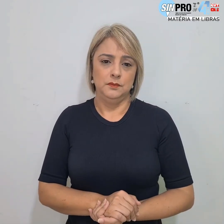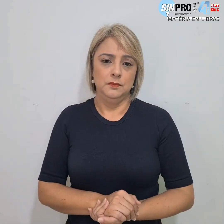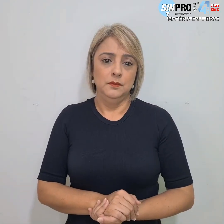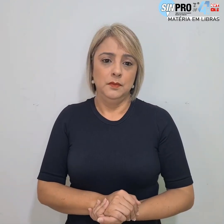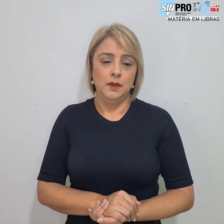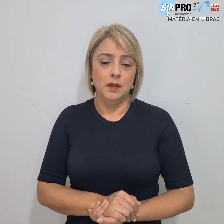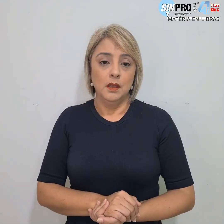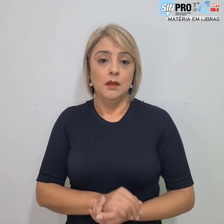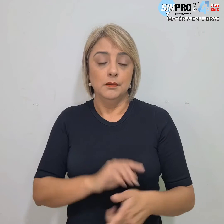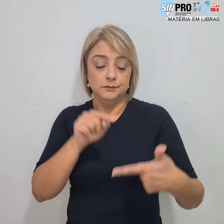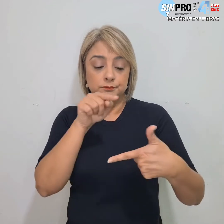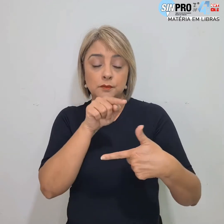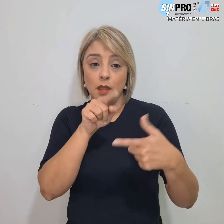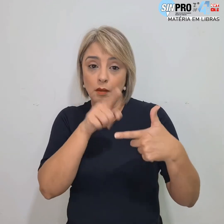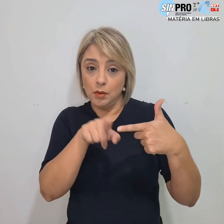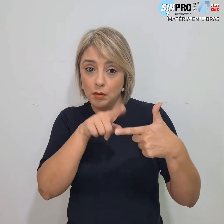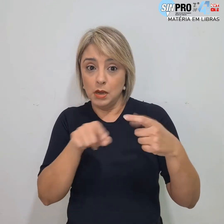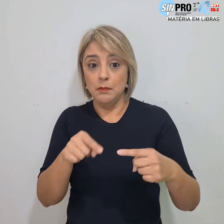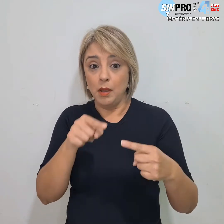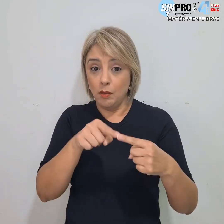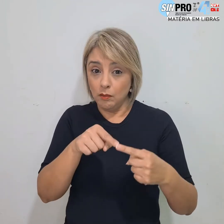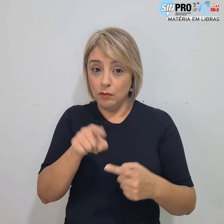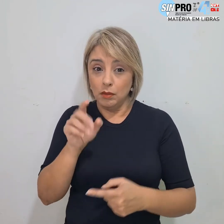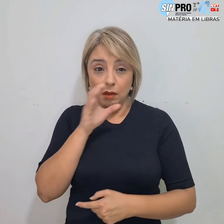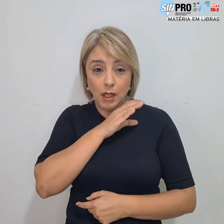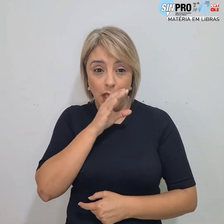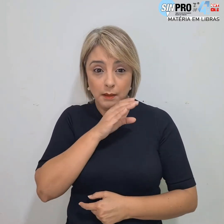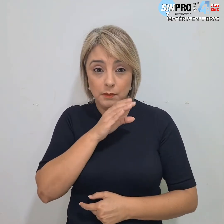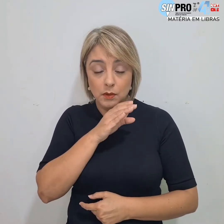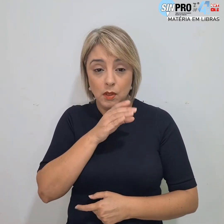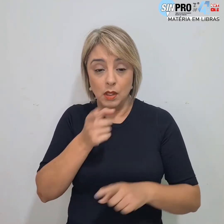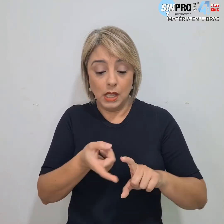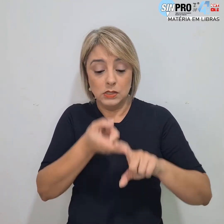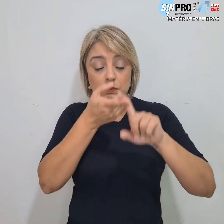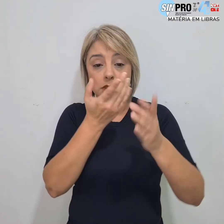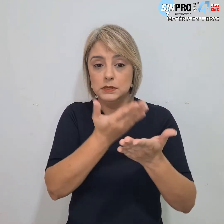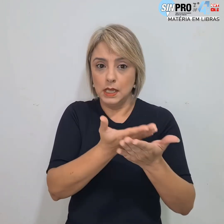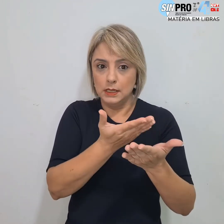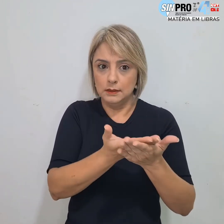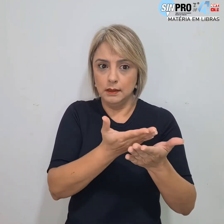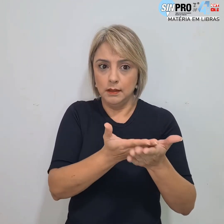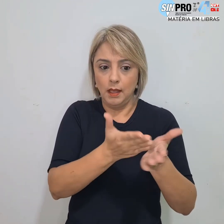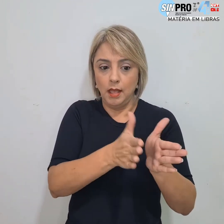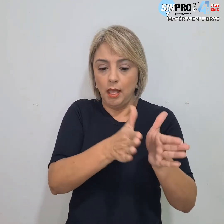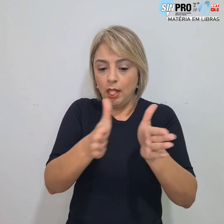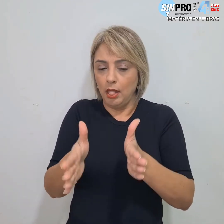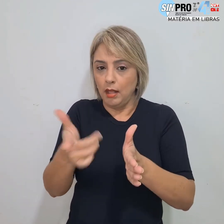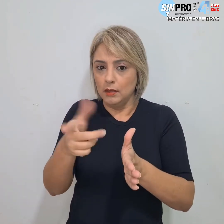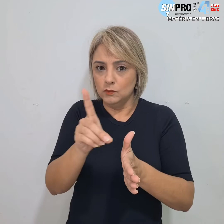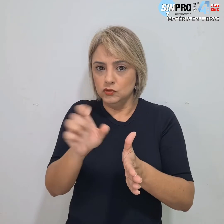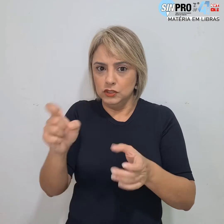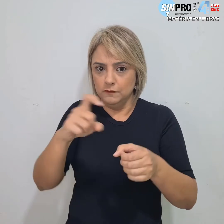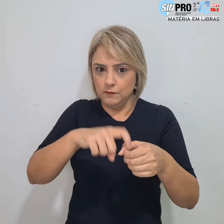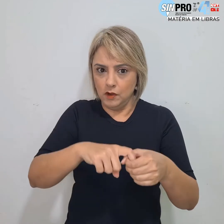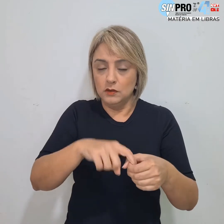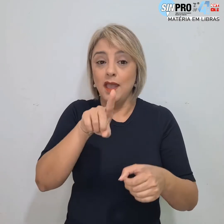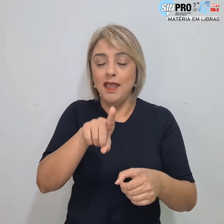Um deles, tão urgente quanto a suspensão das aulas por tempo indeterminado, é a